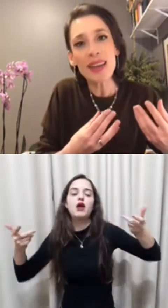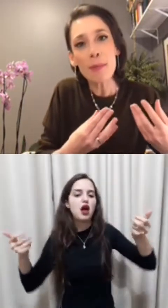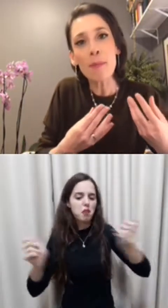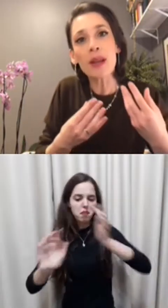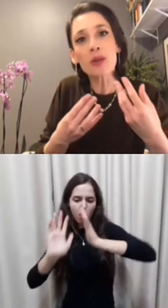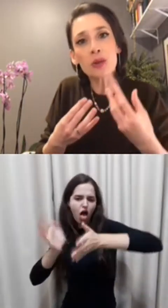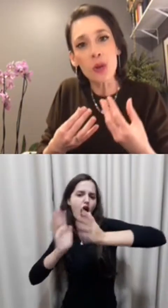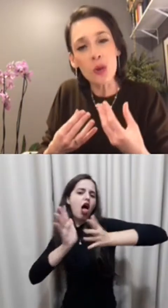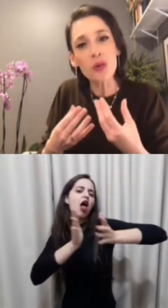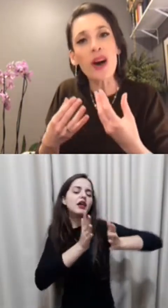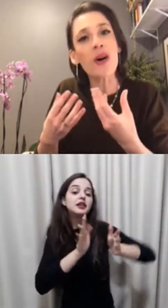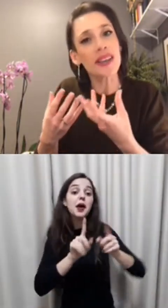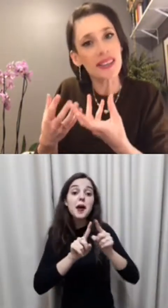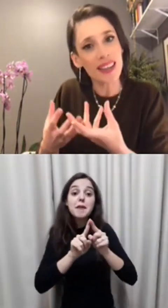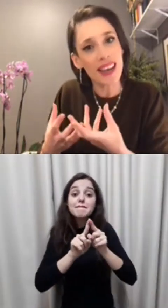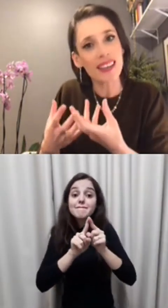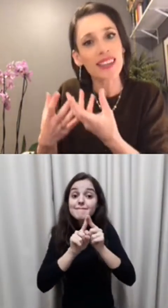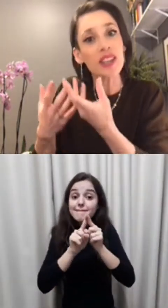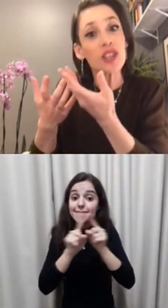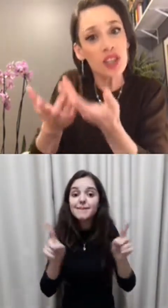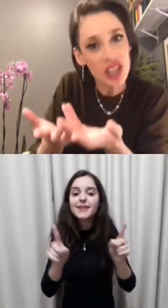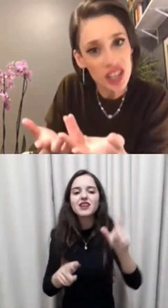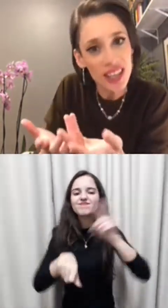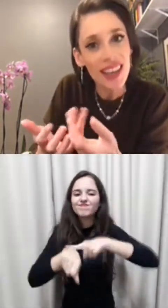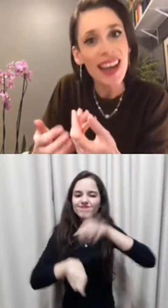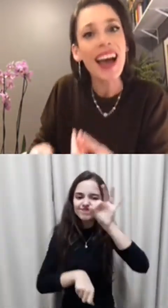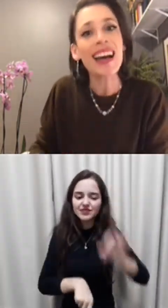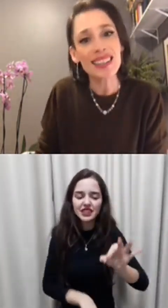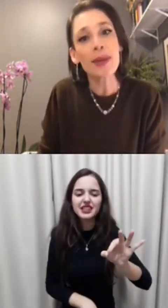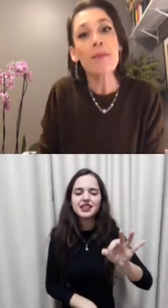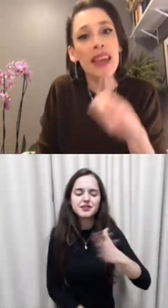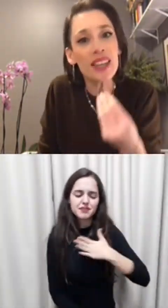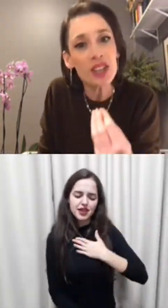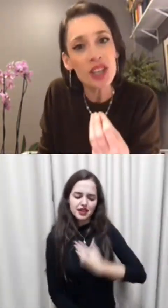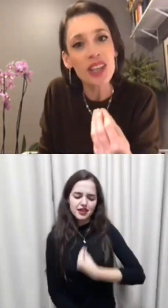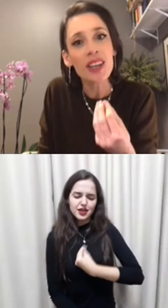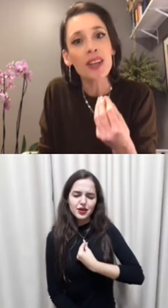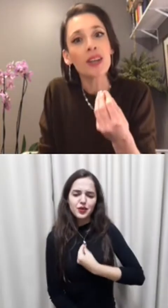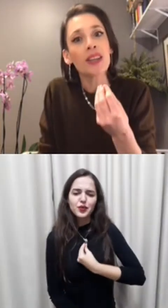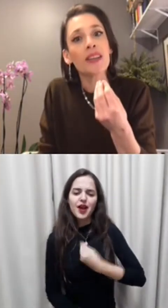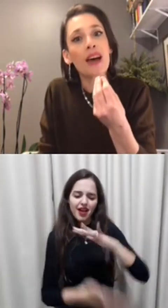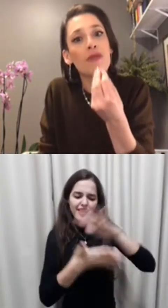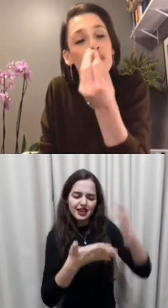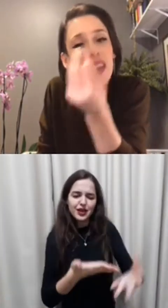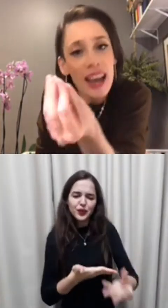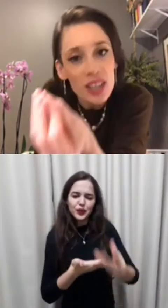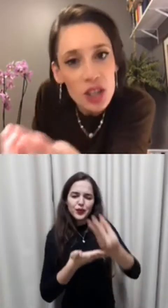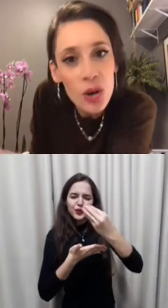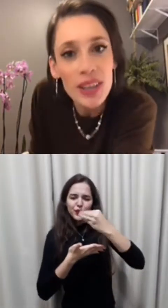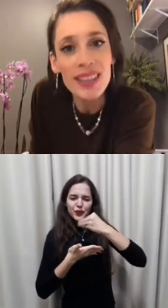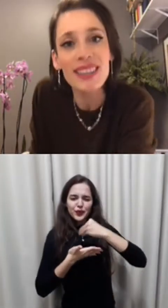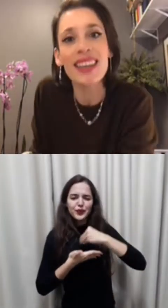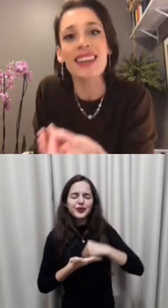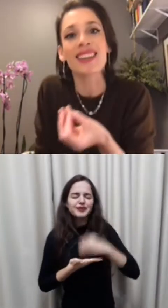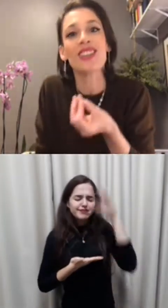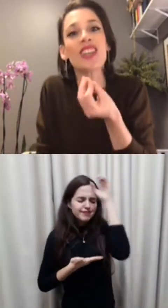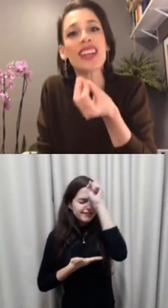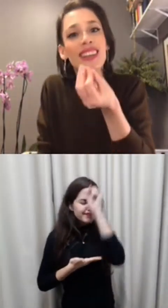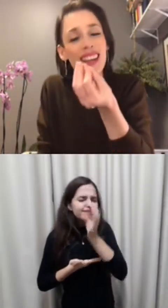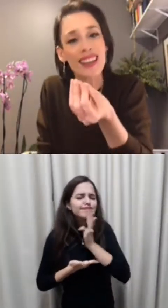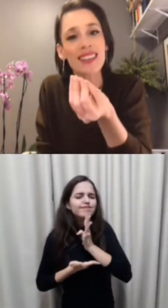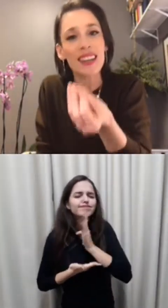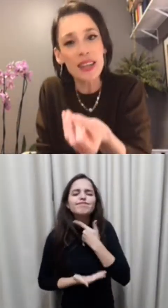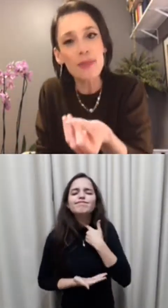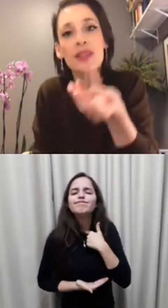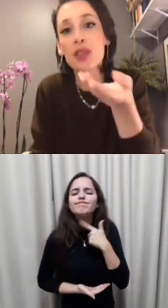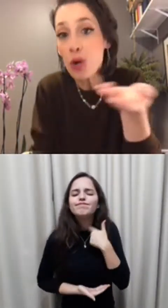que plantou na hora certa em ti a semente da vontade de conhecer, de ir